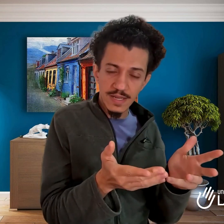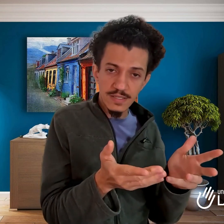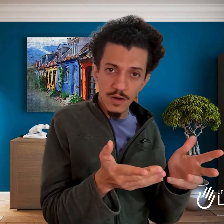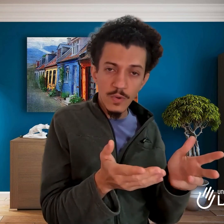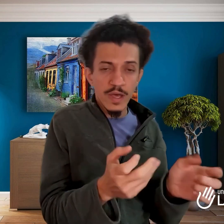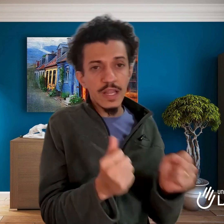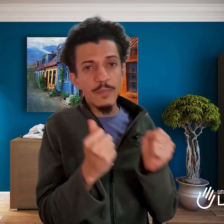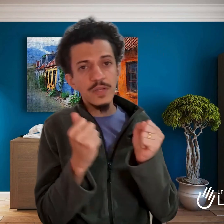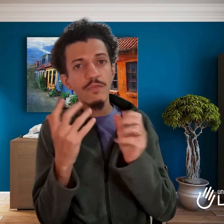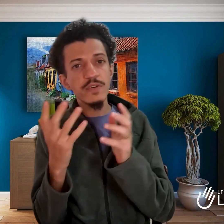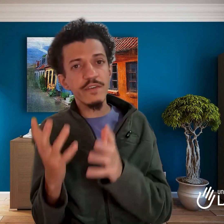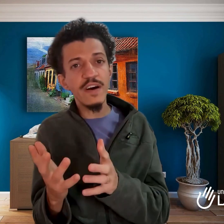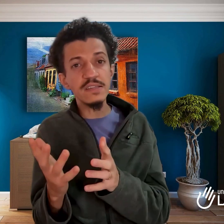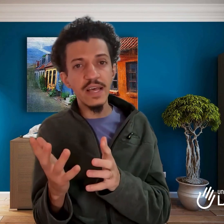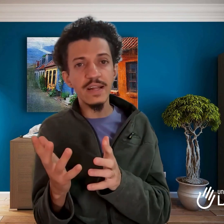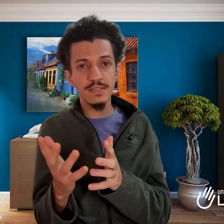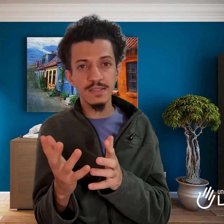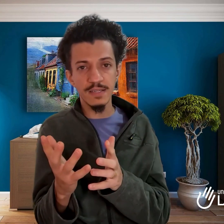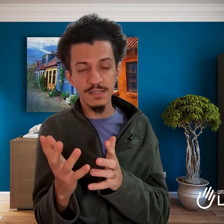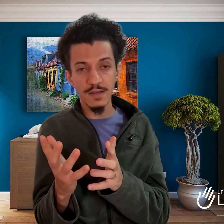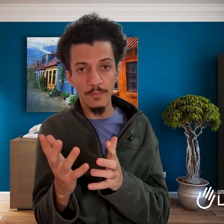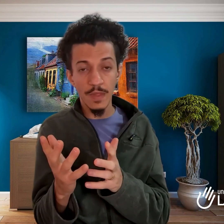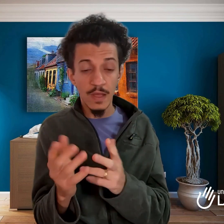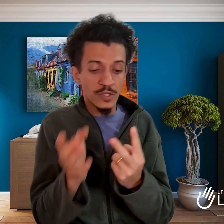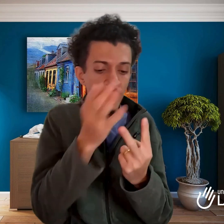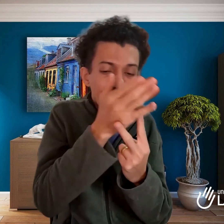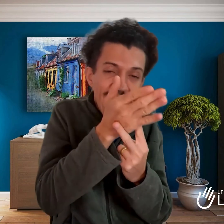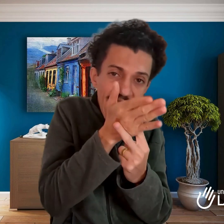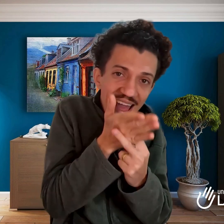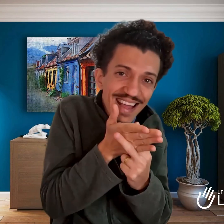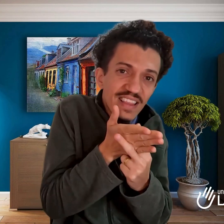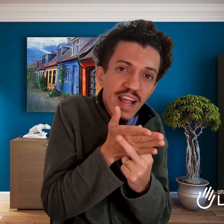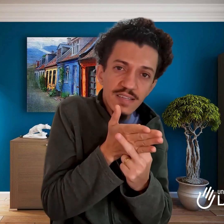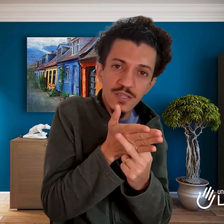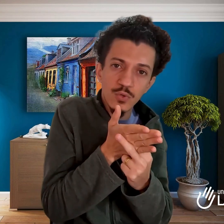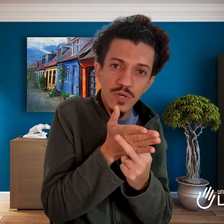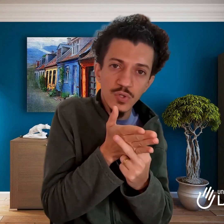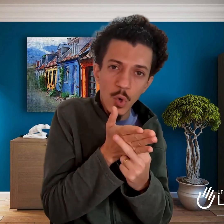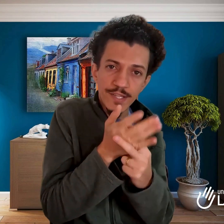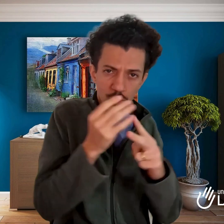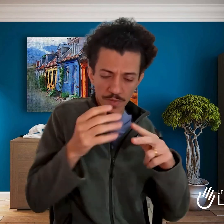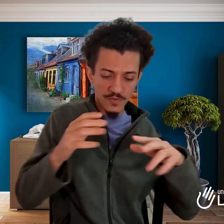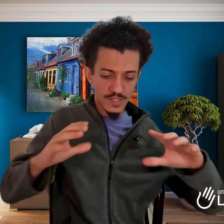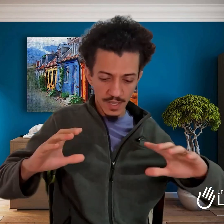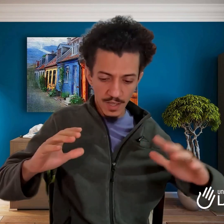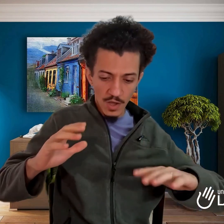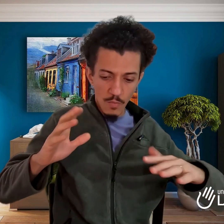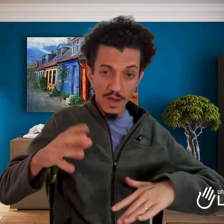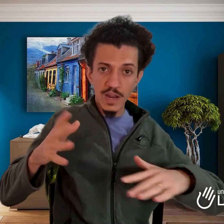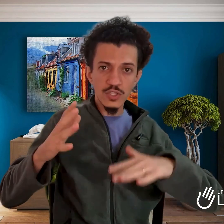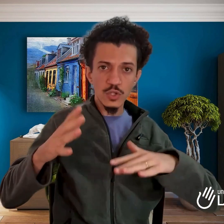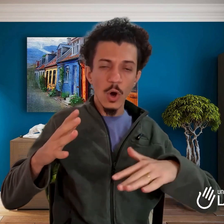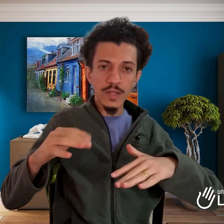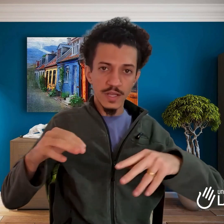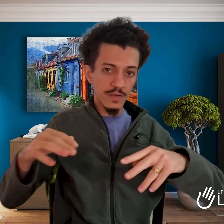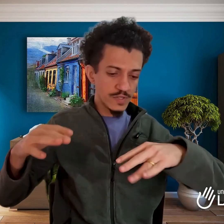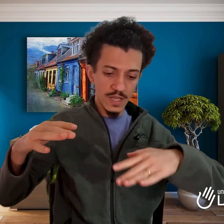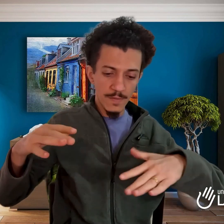sinalização e depois como você fazer essa sinalização. Só que entre essas duas coisas, como se fosse uma grande torta que você tem